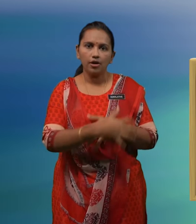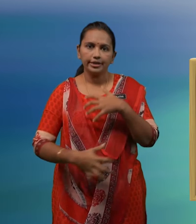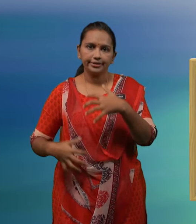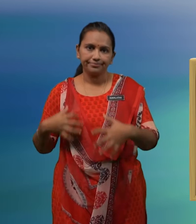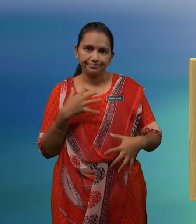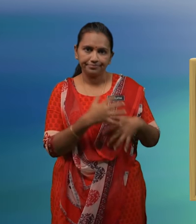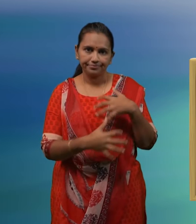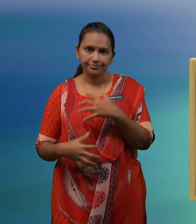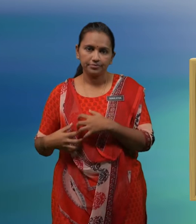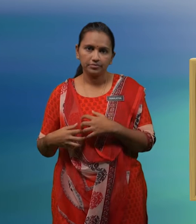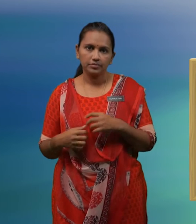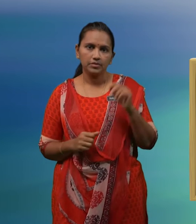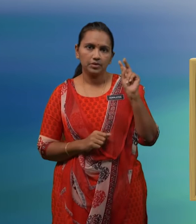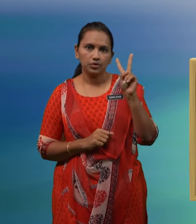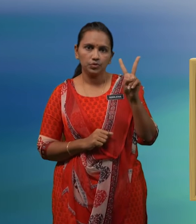Organ. 2.